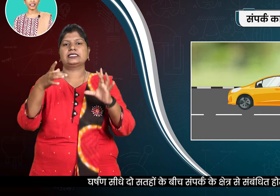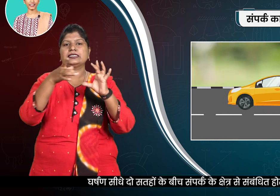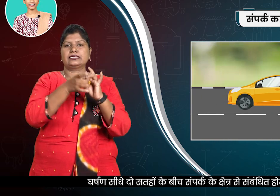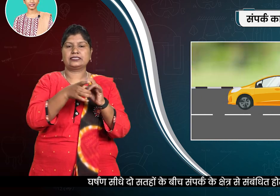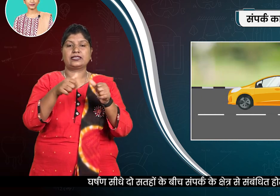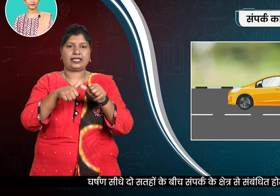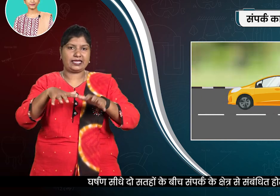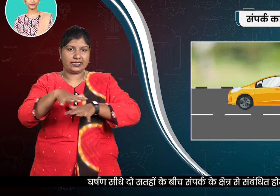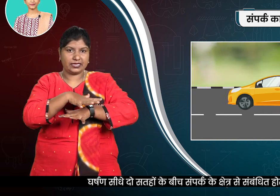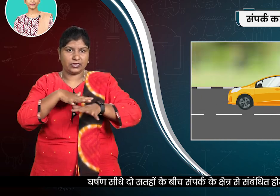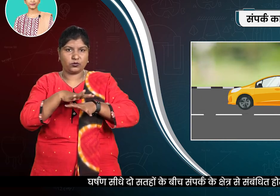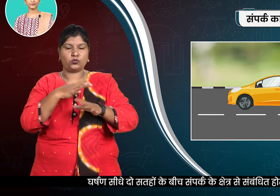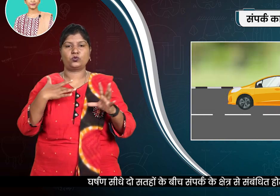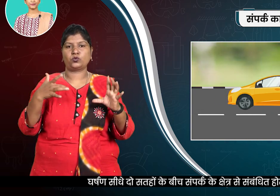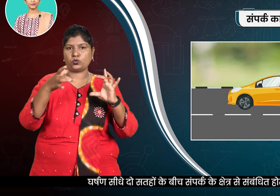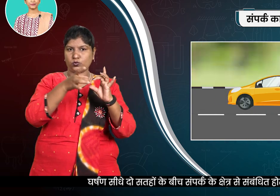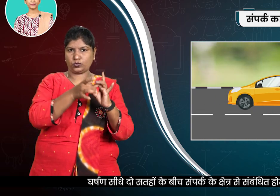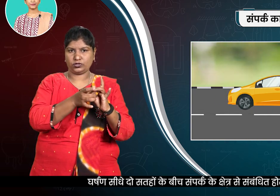होता है